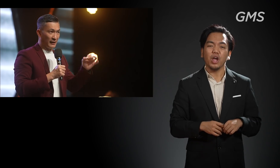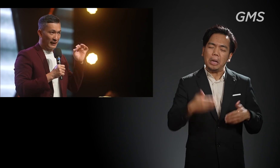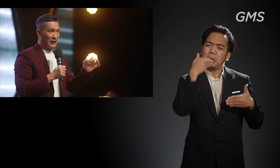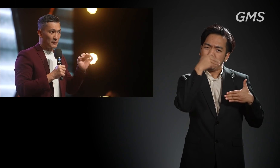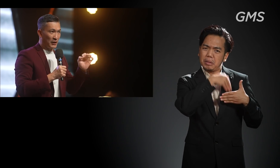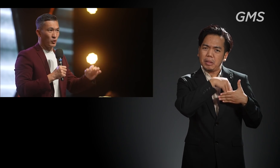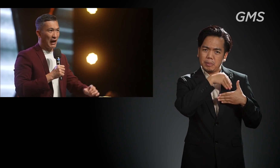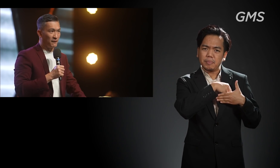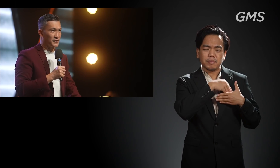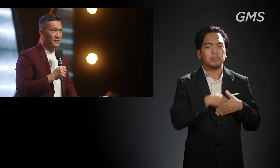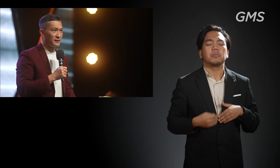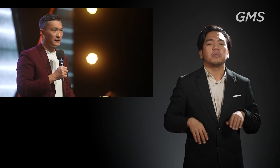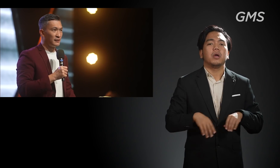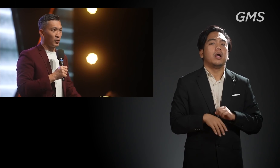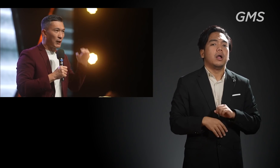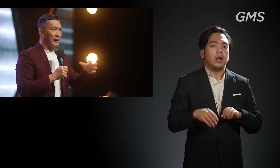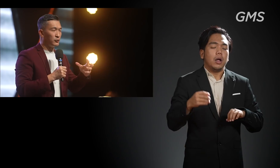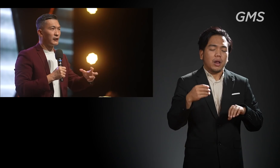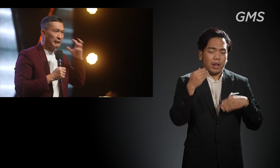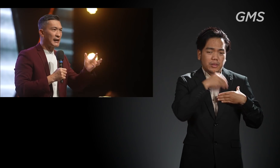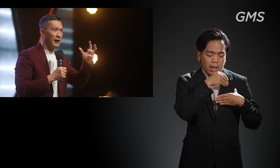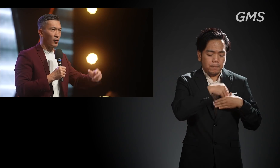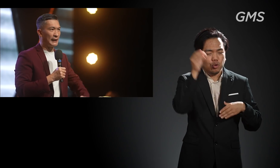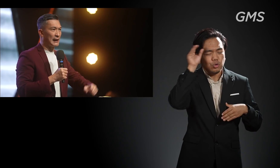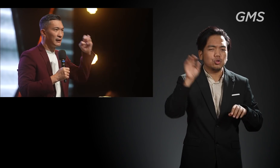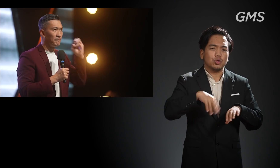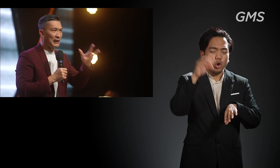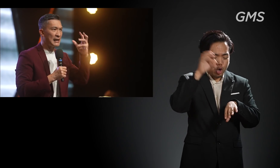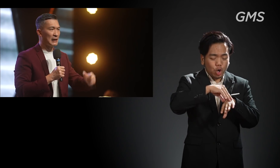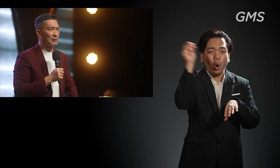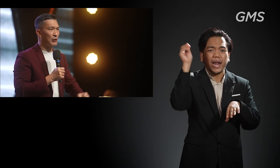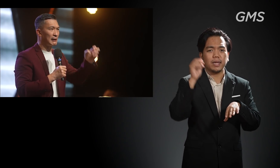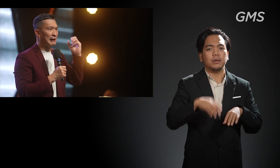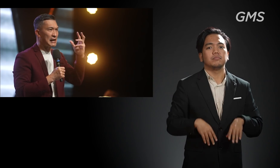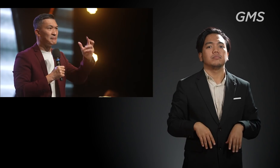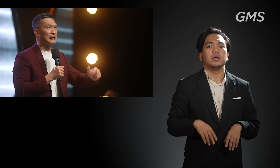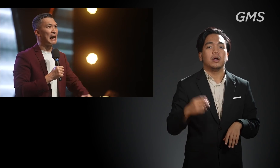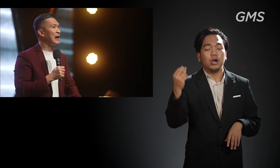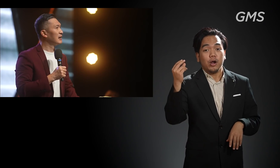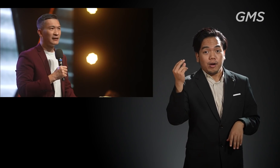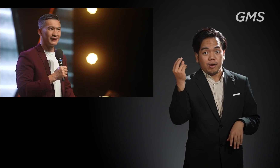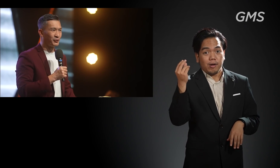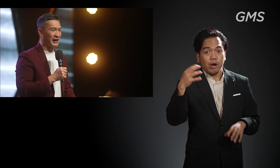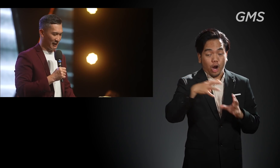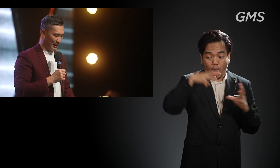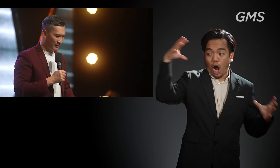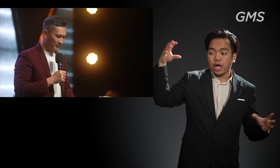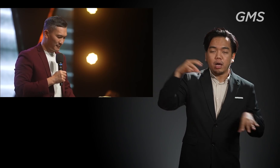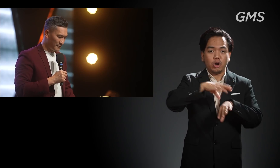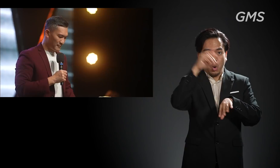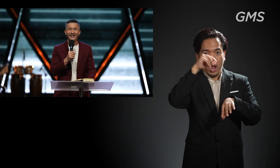Investing in spiritual harvest. Keluargaku kaya kerohanian, kaya dalam kemurahan, kaya di mata Allah. Gak tentu kaya